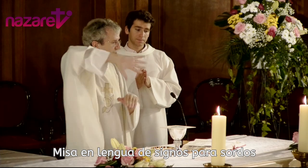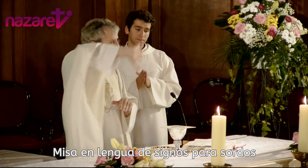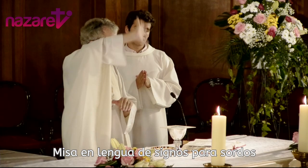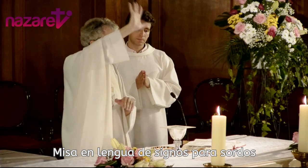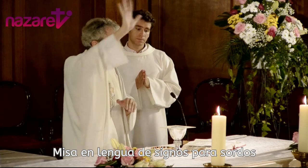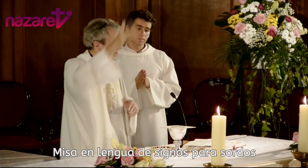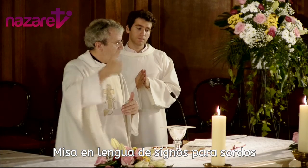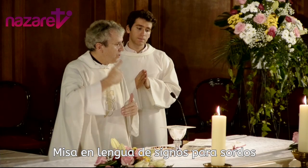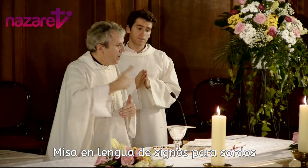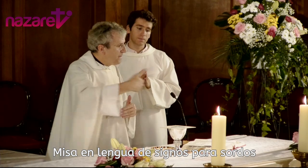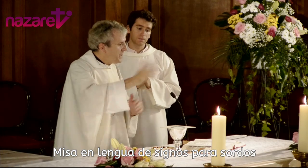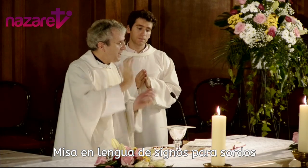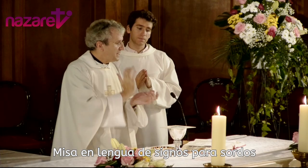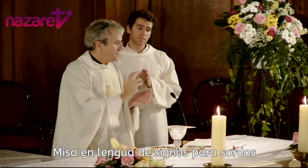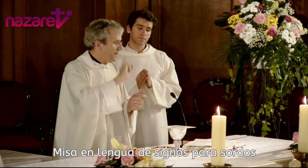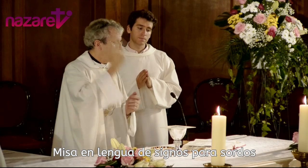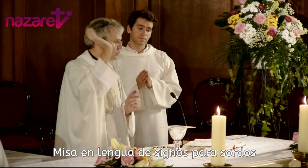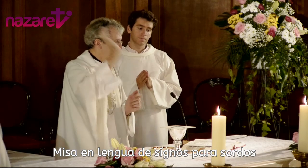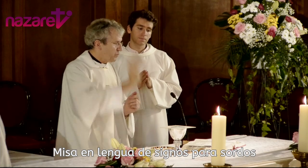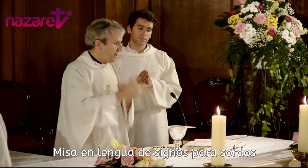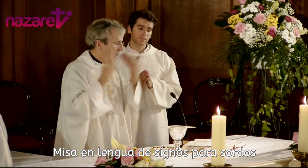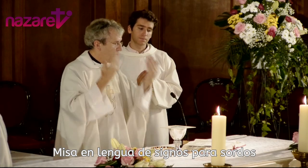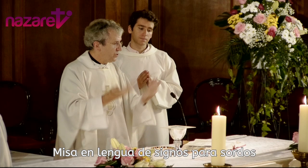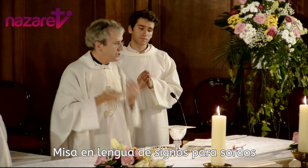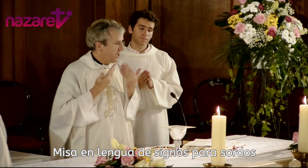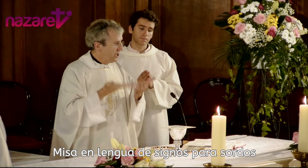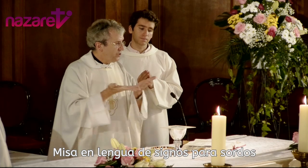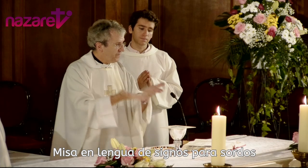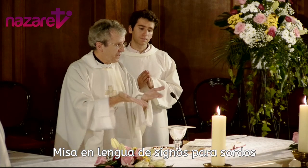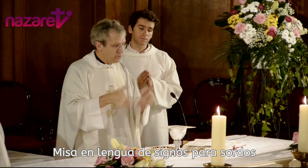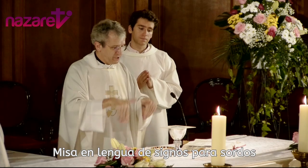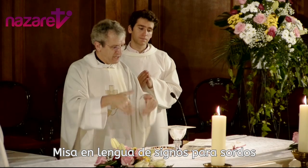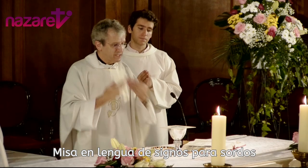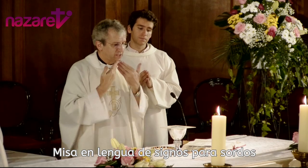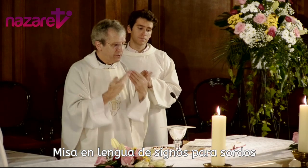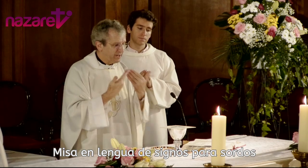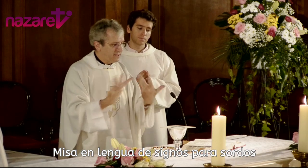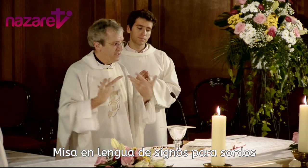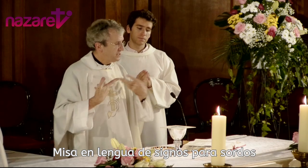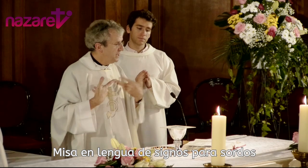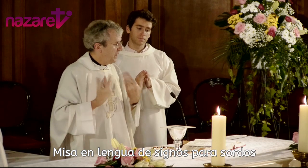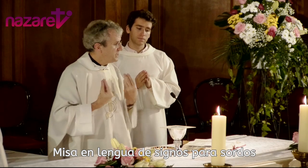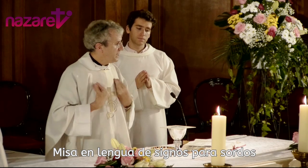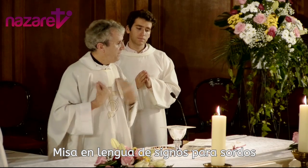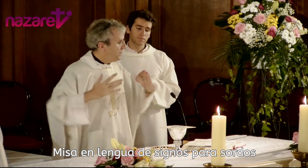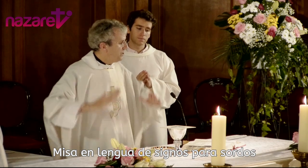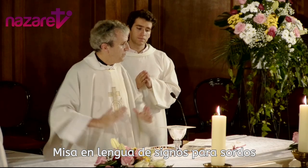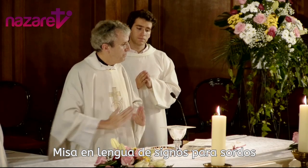y ascensión al cielo, mientras esperamos su venida gloriosa, te ofrecemos en esta acción de gracias el sacrificio vivo